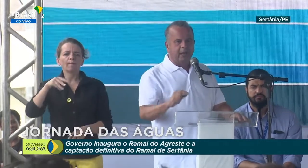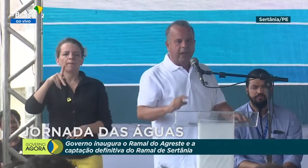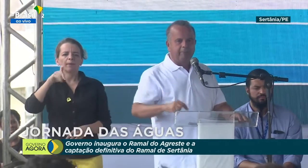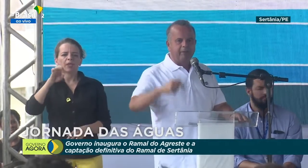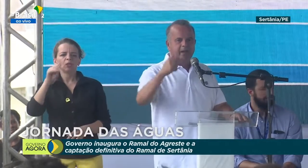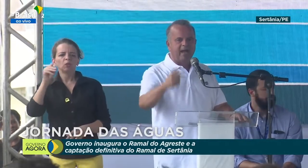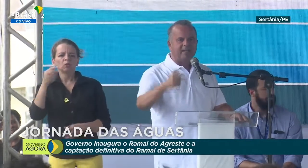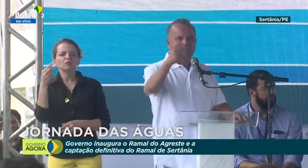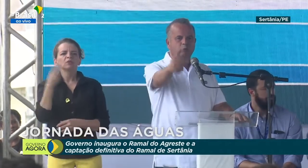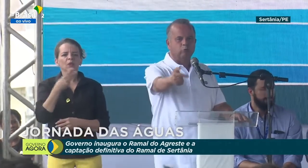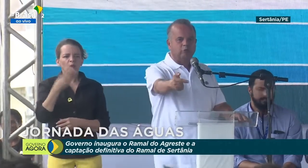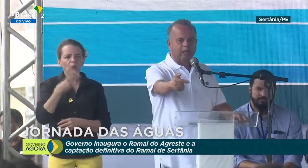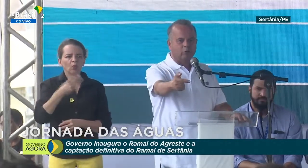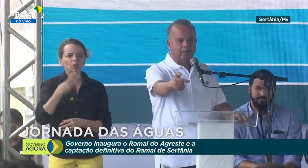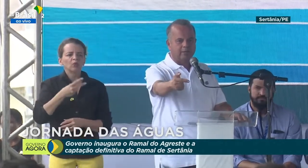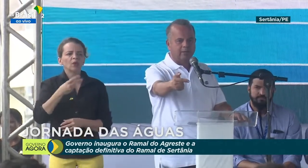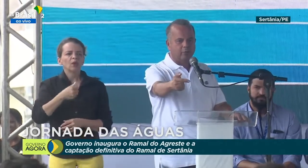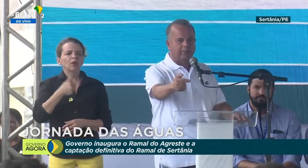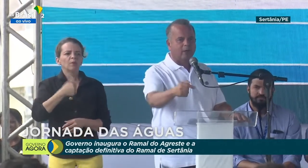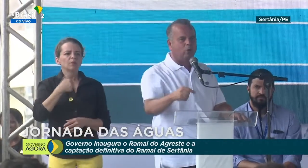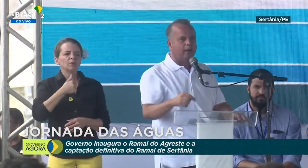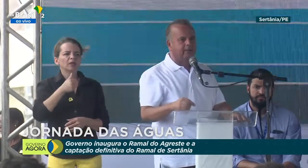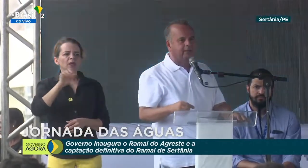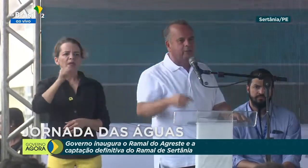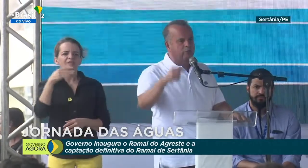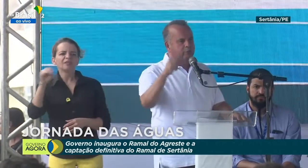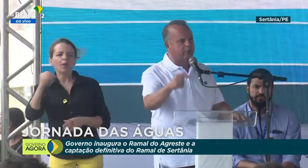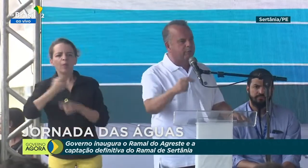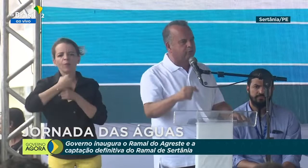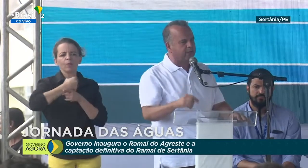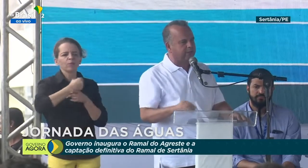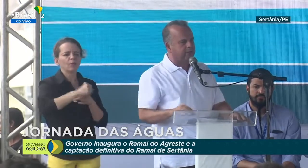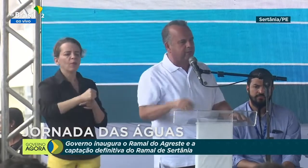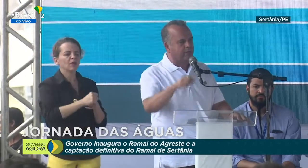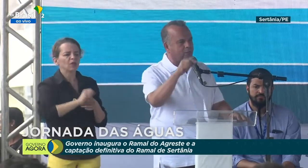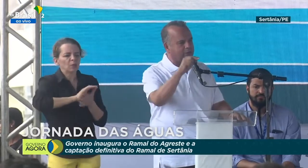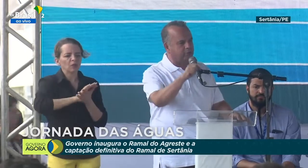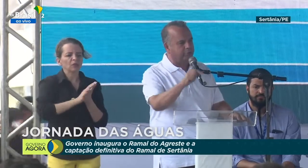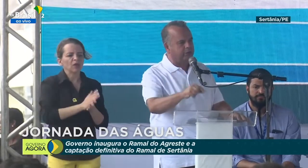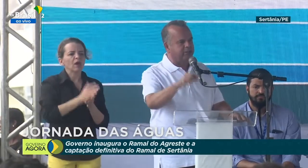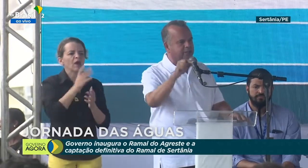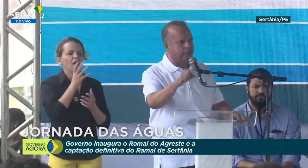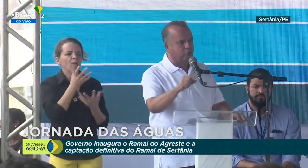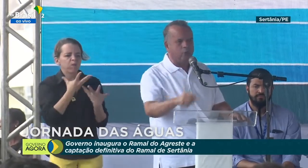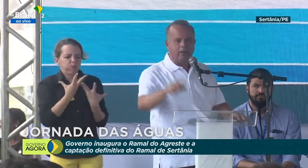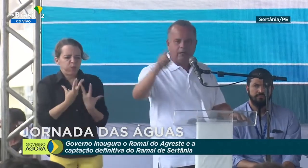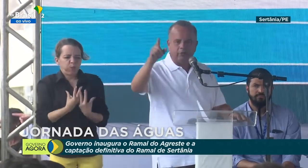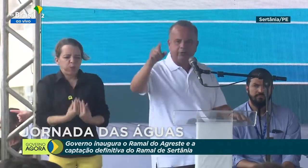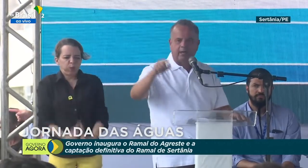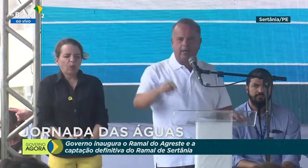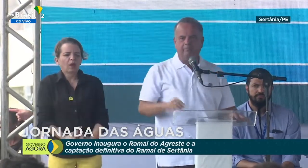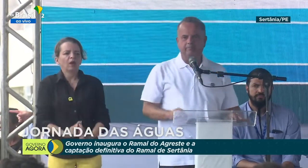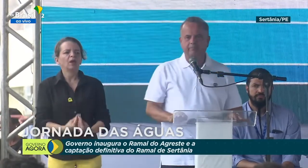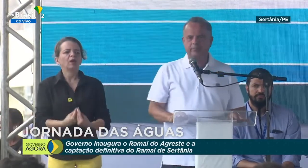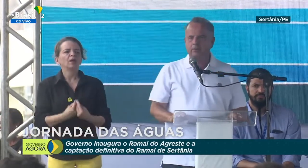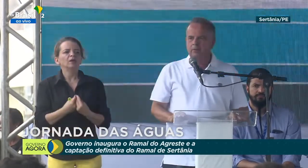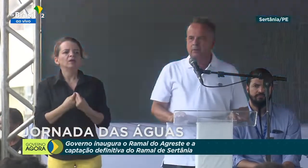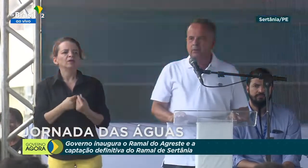inicia a primeira ação do Estado brasileiro para combater os efeitos da seca, que é o açude de Cedro, lá no